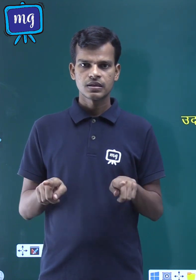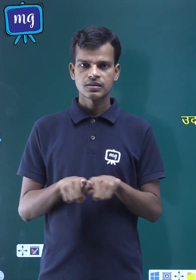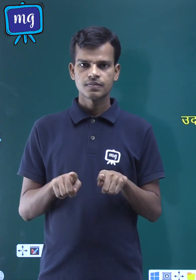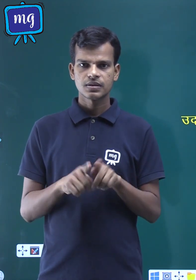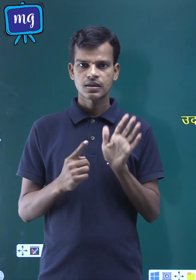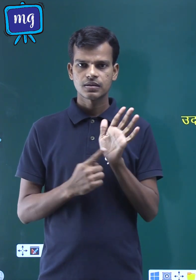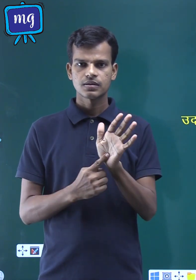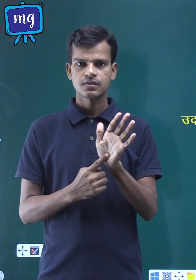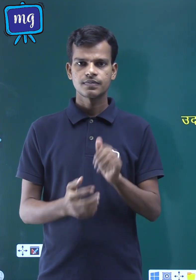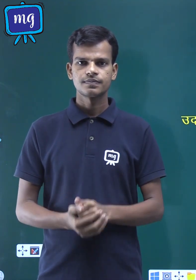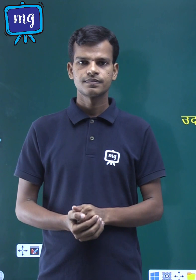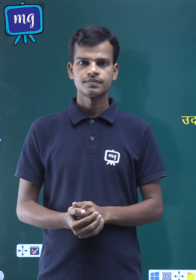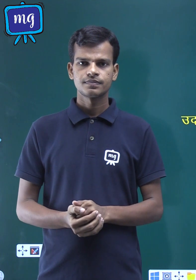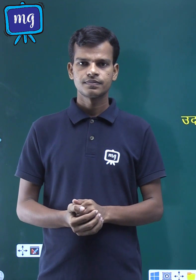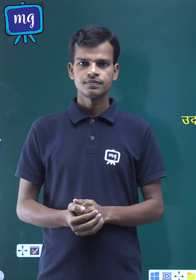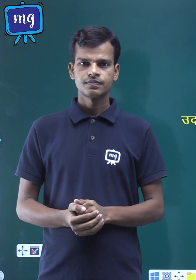समता के चिन्ह